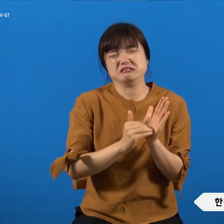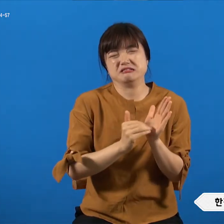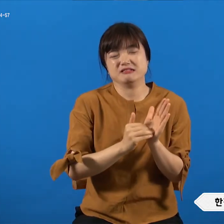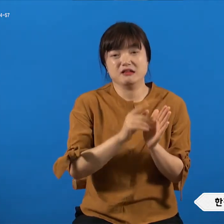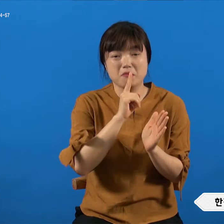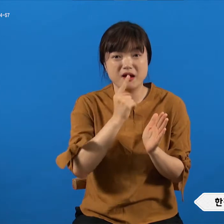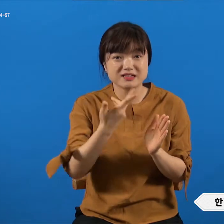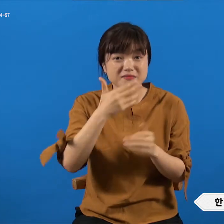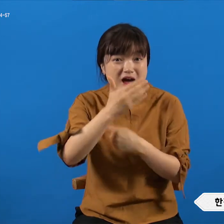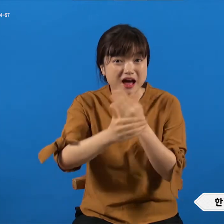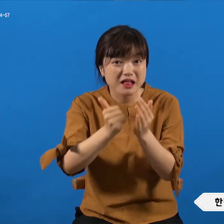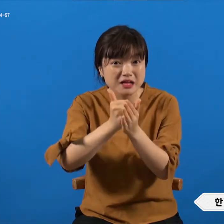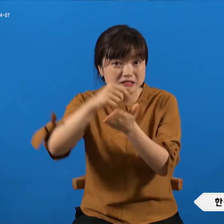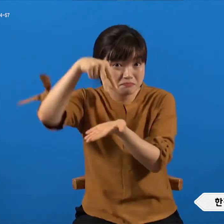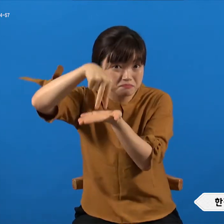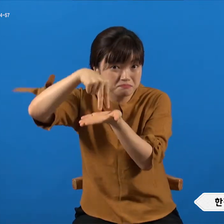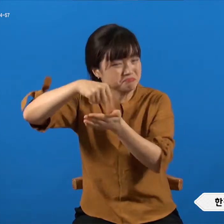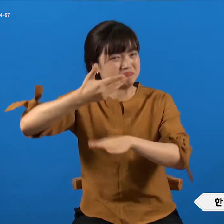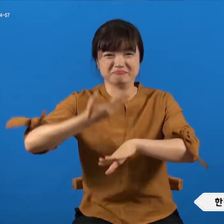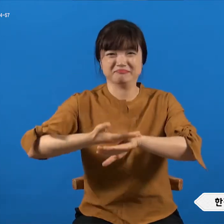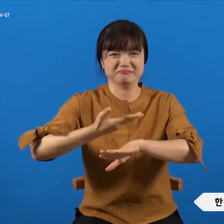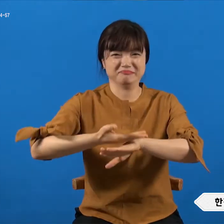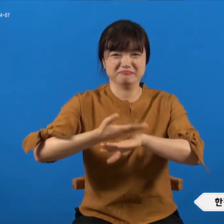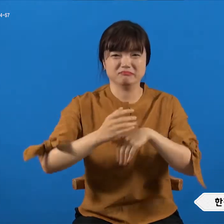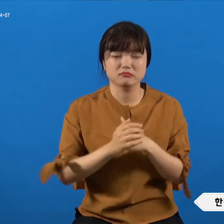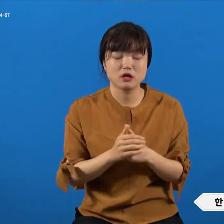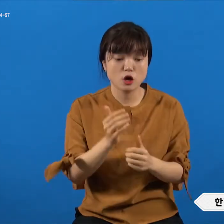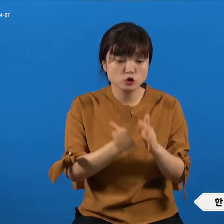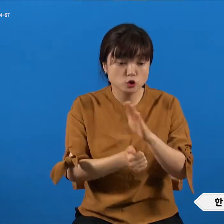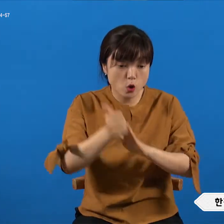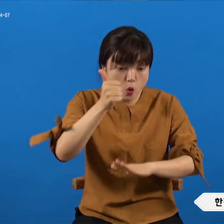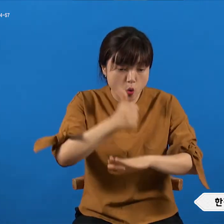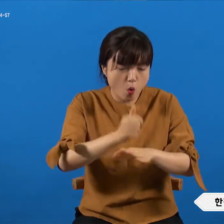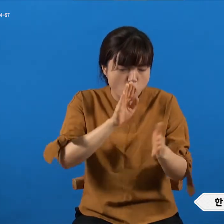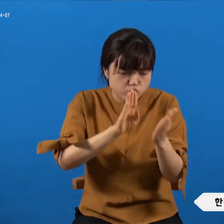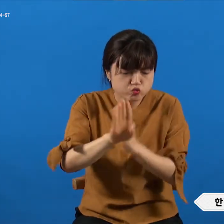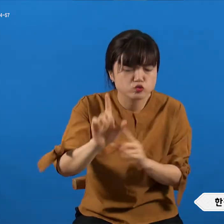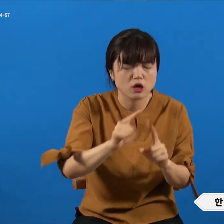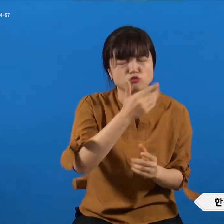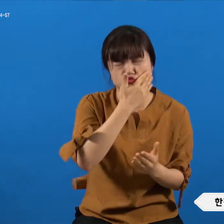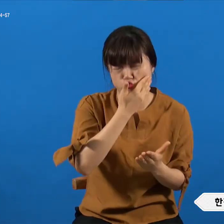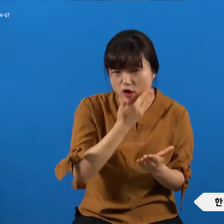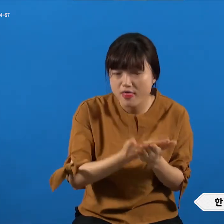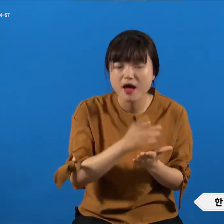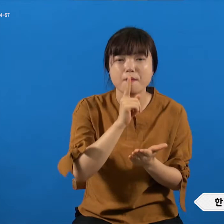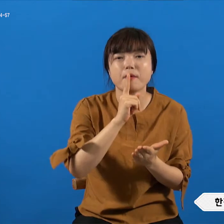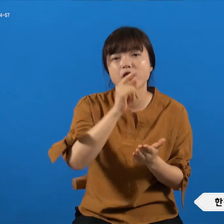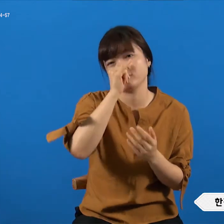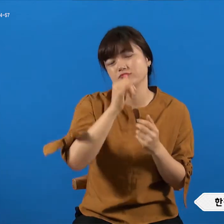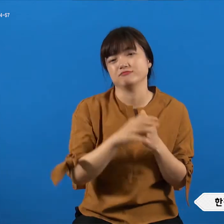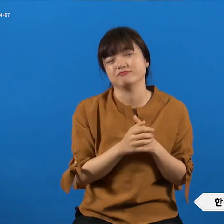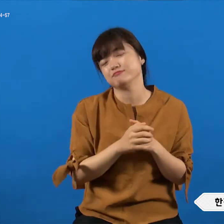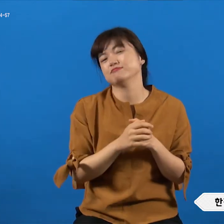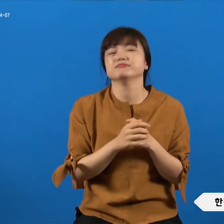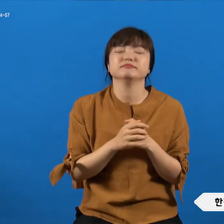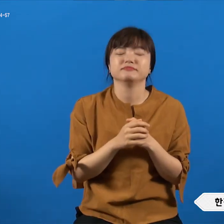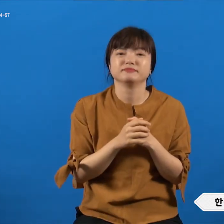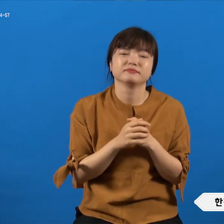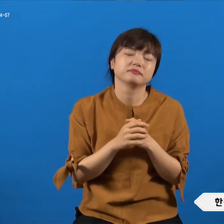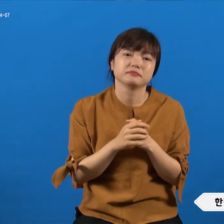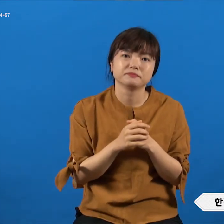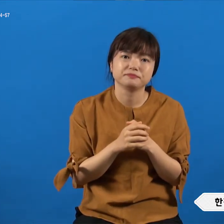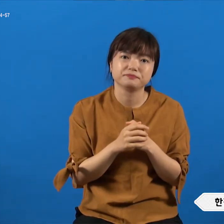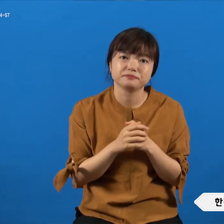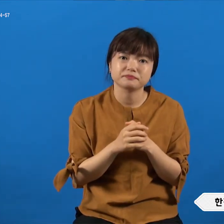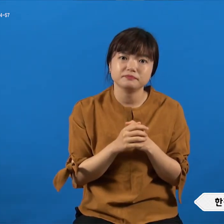그러지만은 하나님께서는 아니다, 성공 이후의 삶이 더 중요한 것이다, 그것을 강조하고